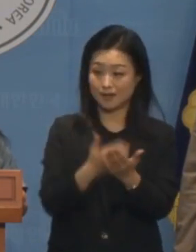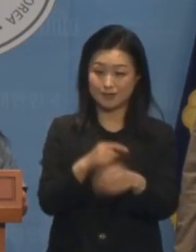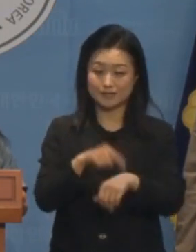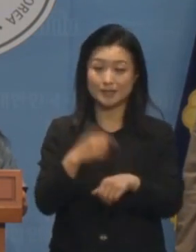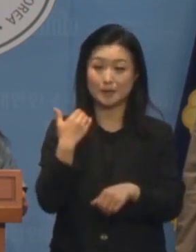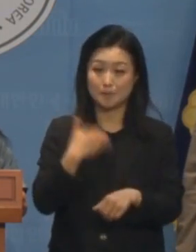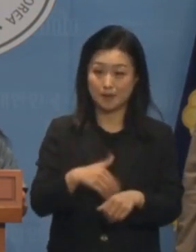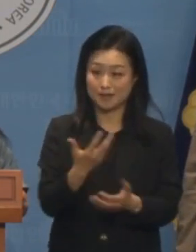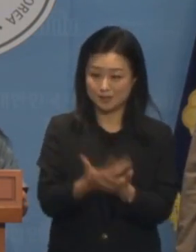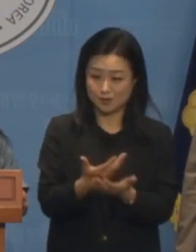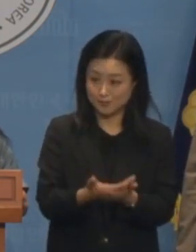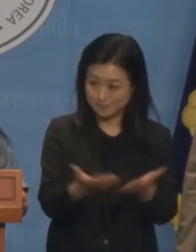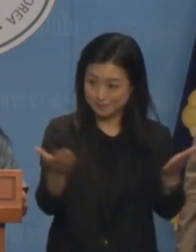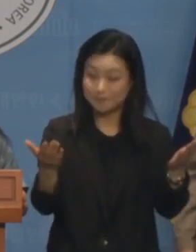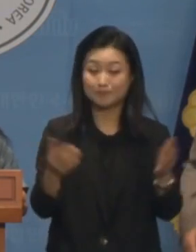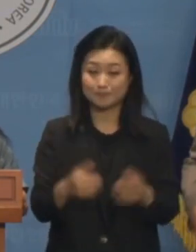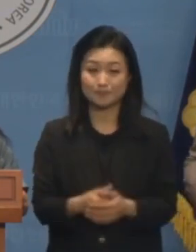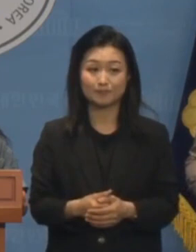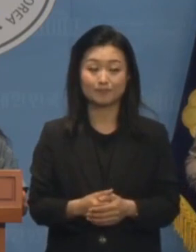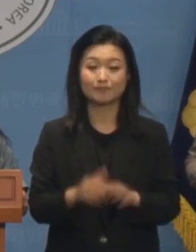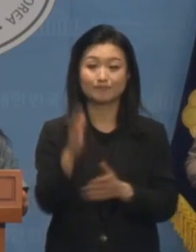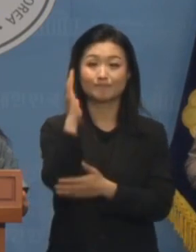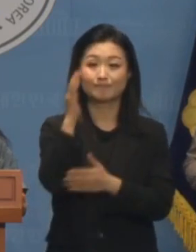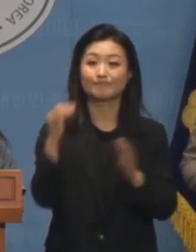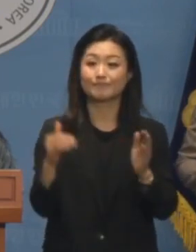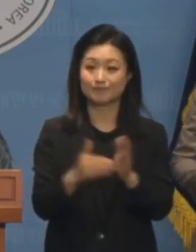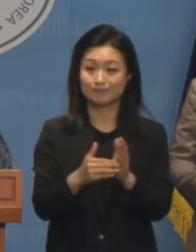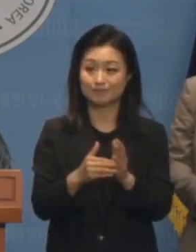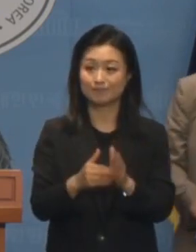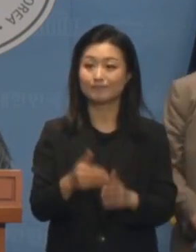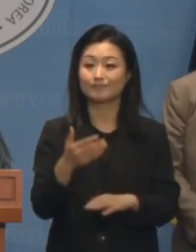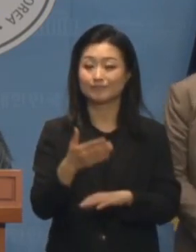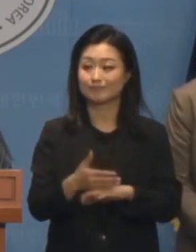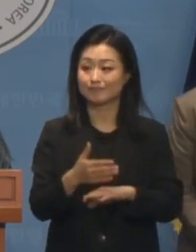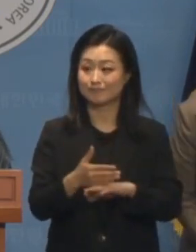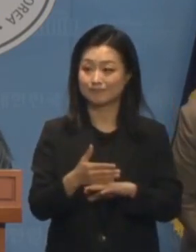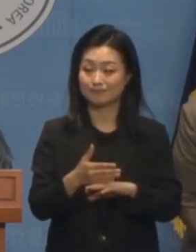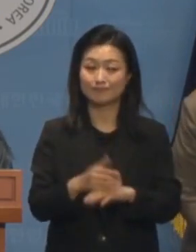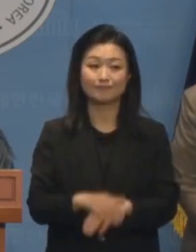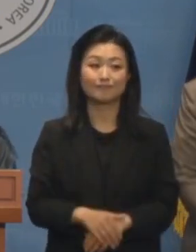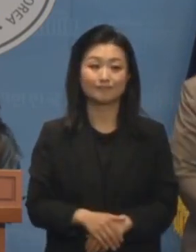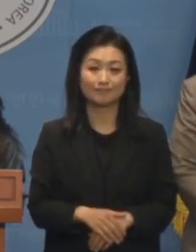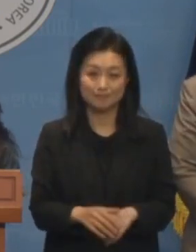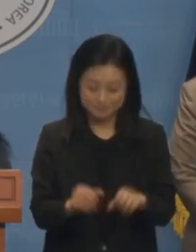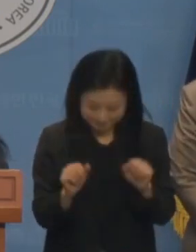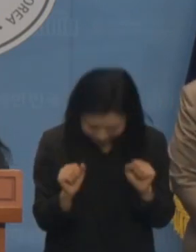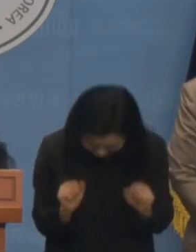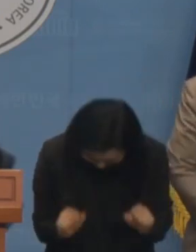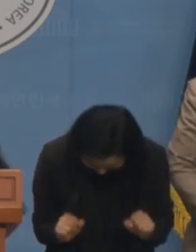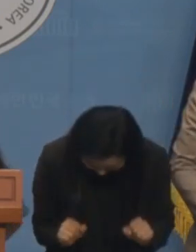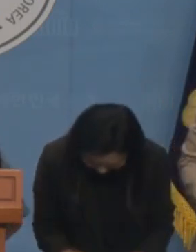관계상 서면으로 대체하겠습니다. 이것으로 기자회견을 마치도록 하겠습니다. 참석자 여러분 모두 감사드립니다.